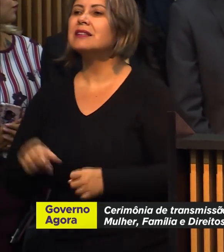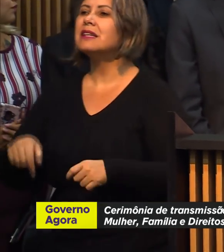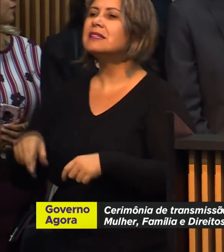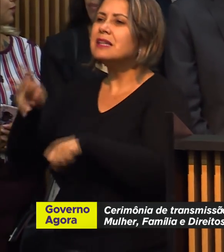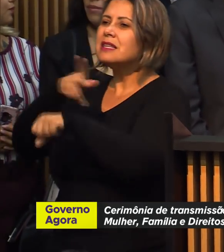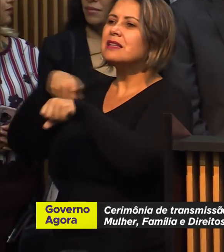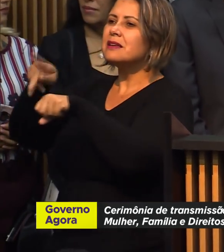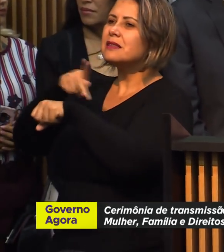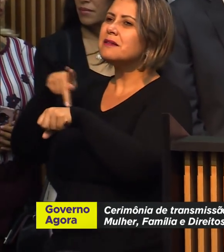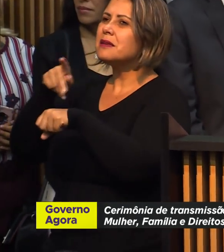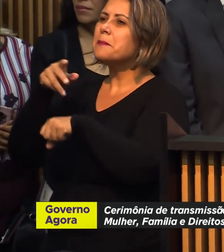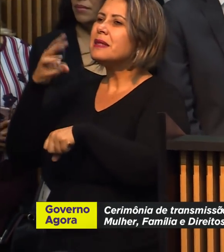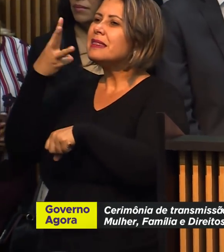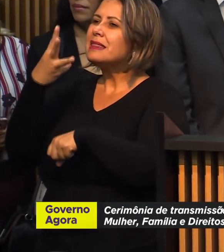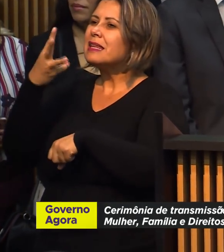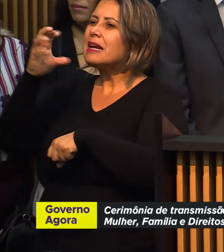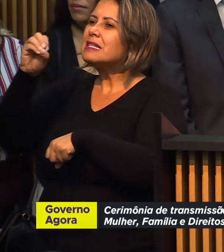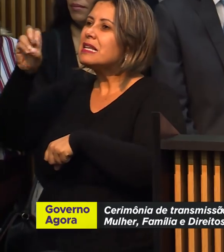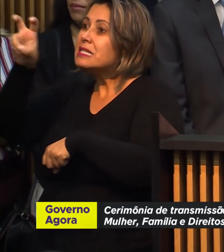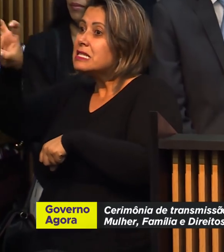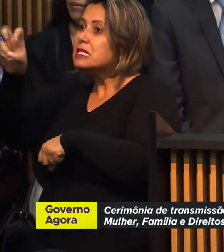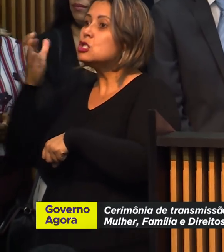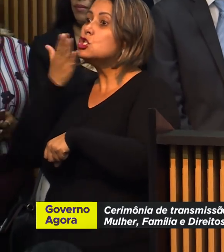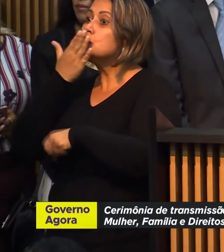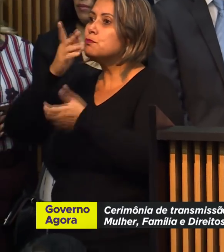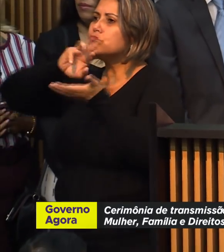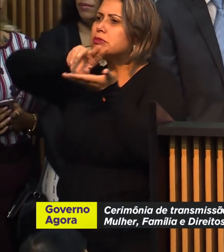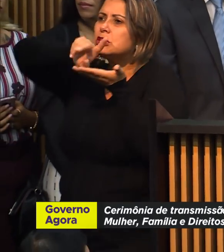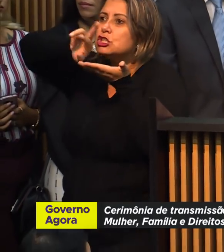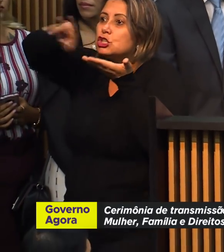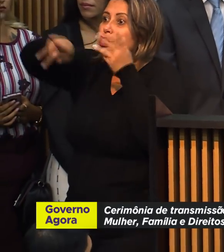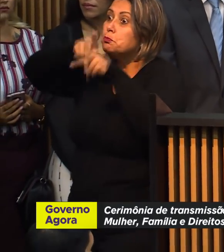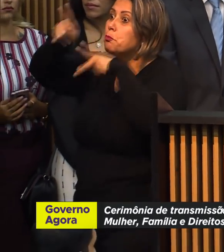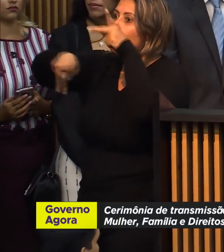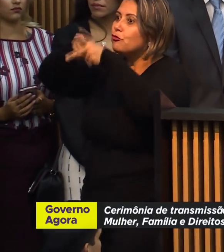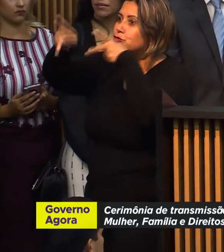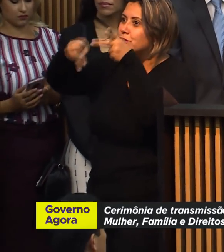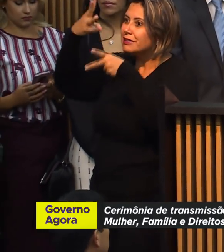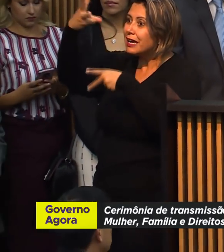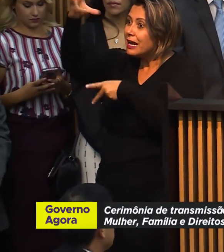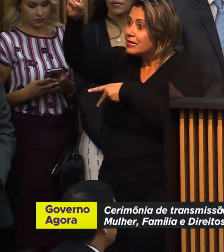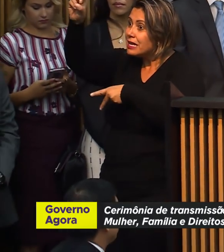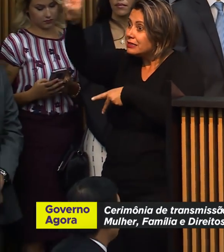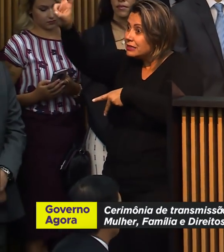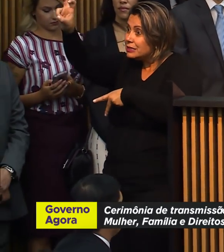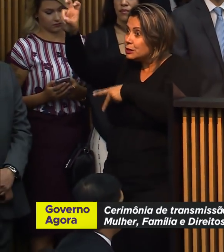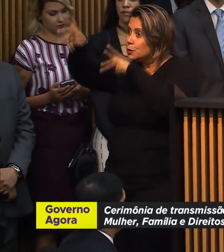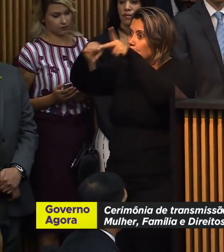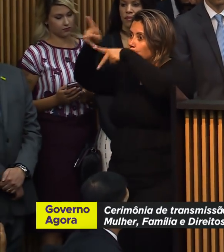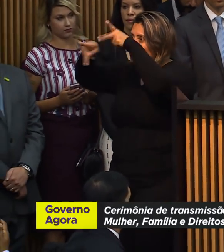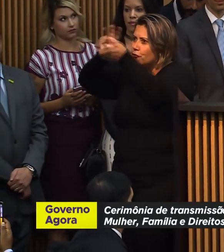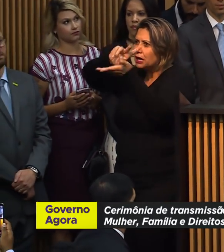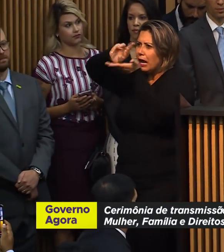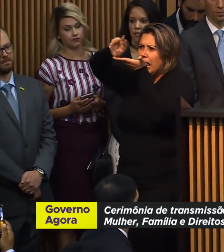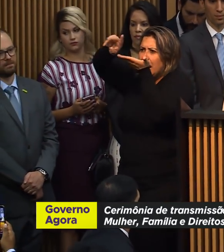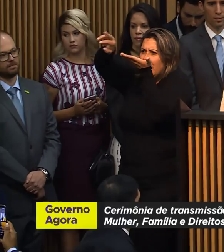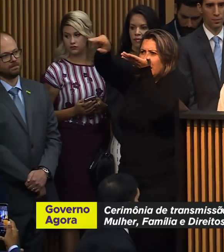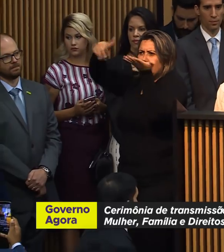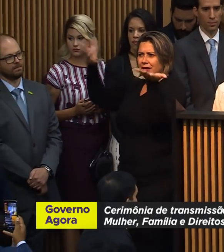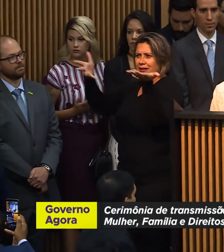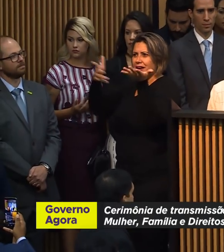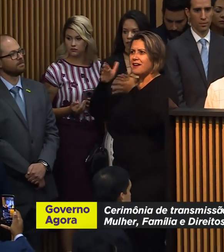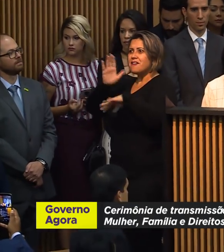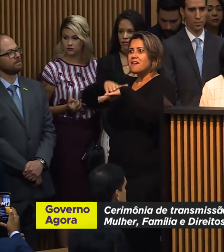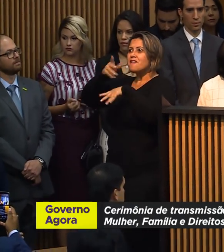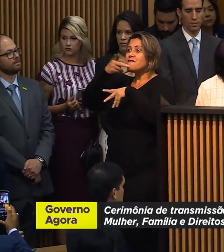nação 305 povos indígenas diferentes. Vocês conseguem entender a grandiosidade dessa nação? Fala-se mais